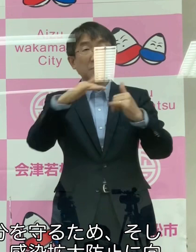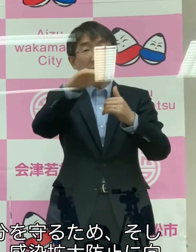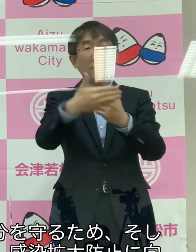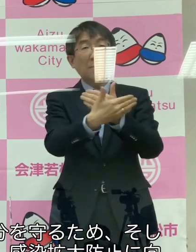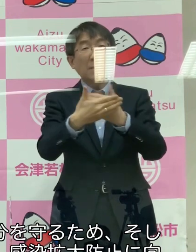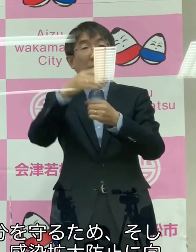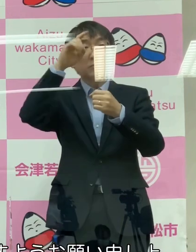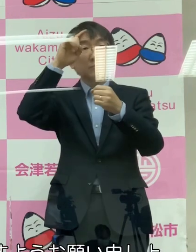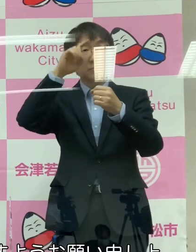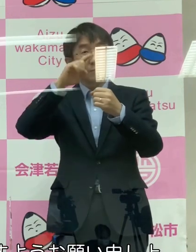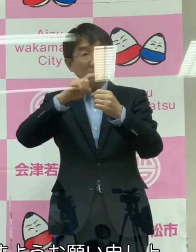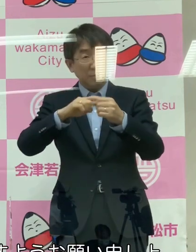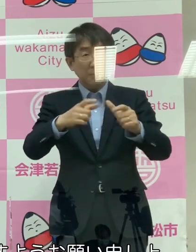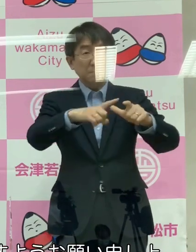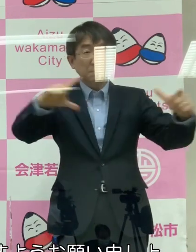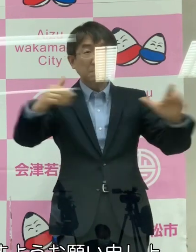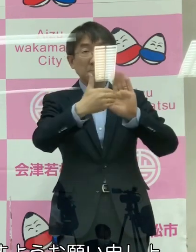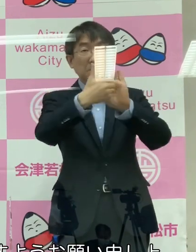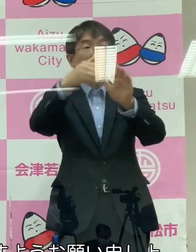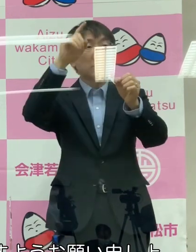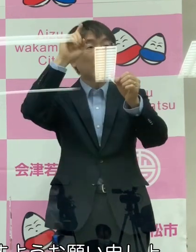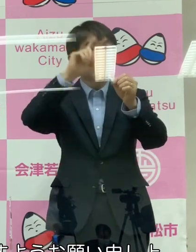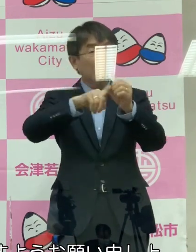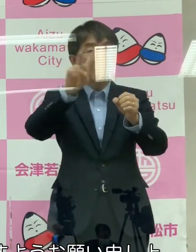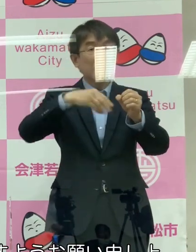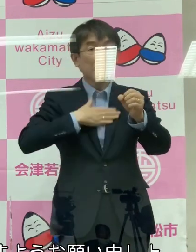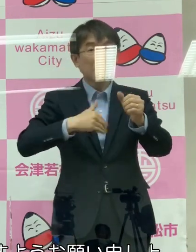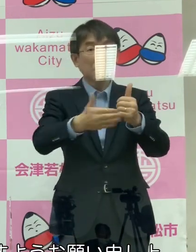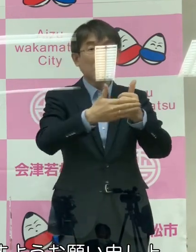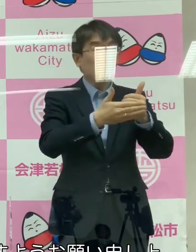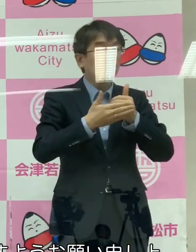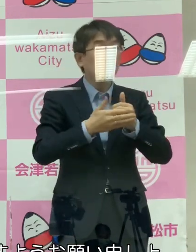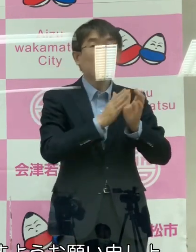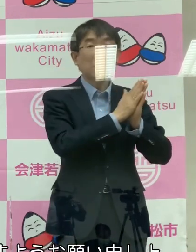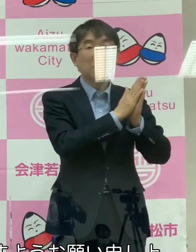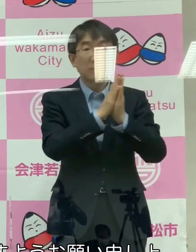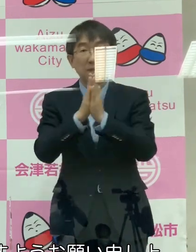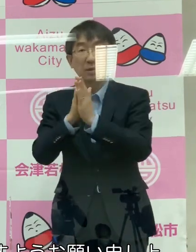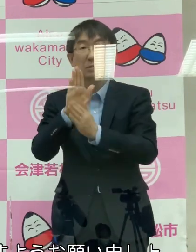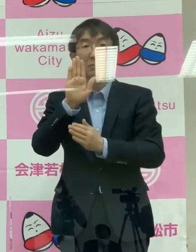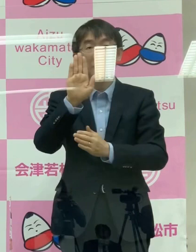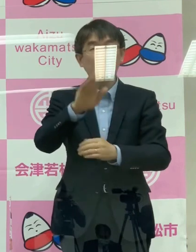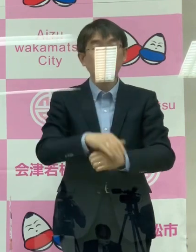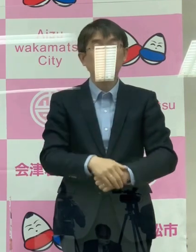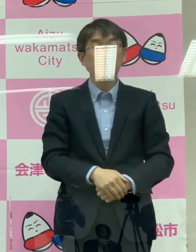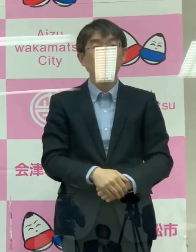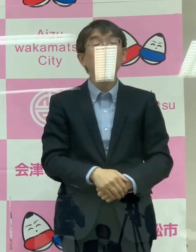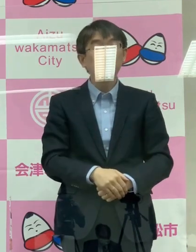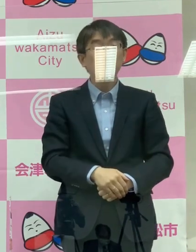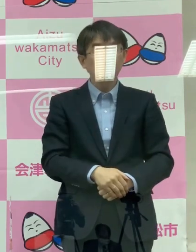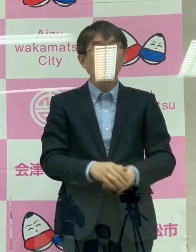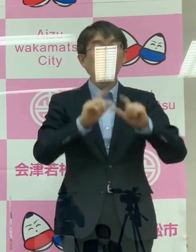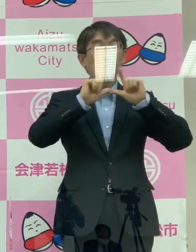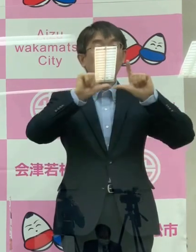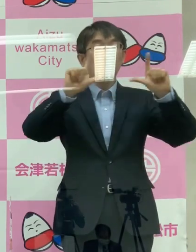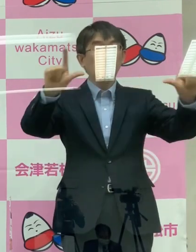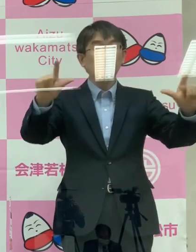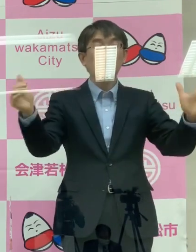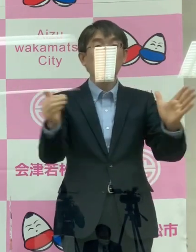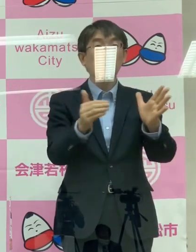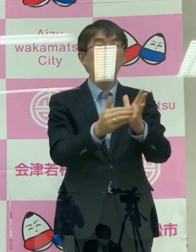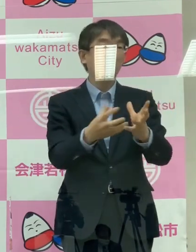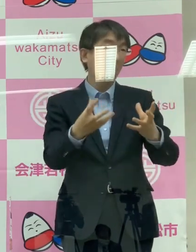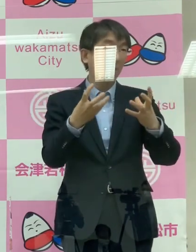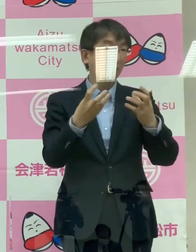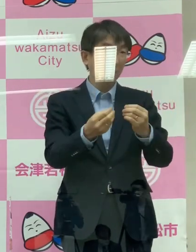大防止に向けてご理解とご協力を賜りますようお願い申し上げます。メッセージは以上であります。